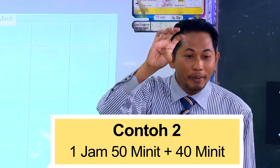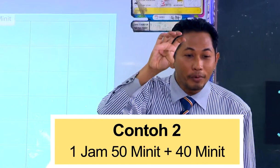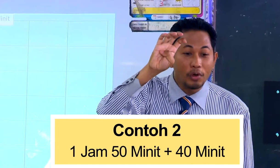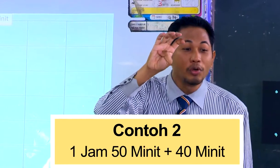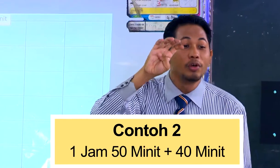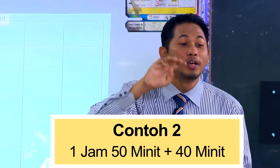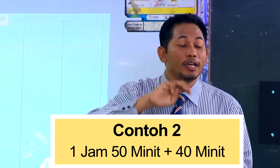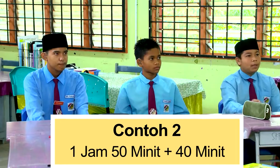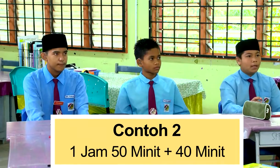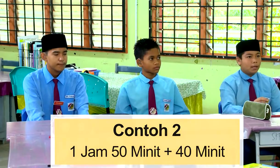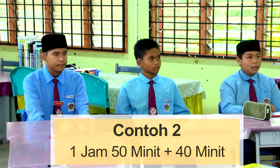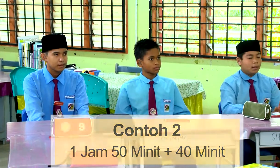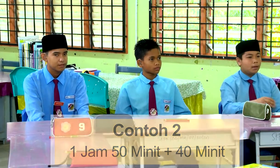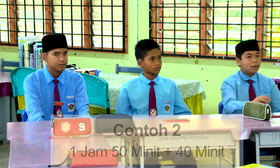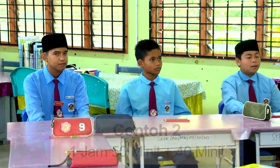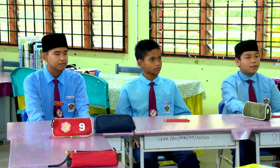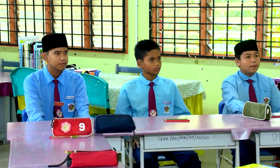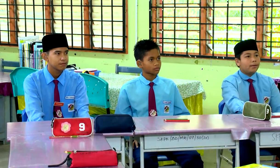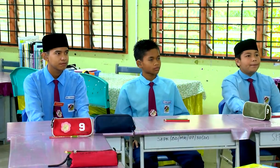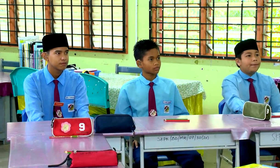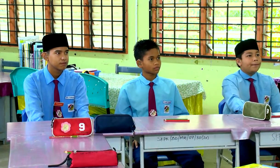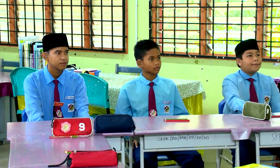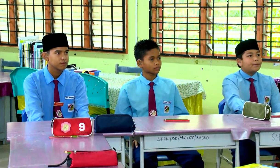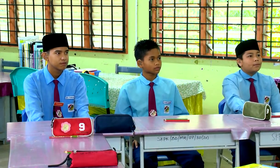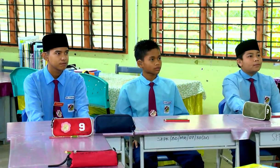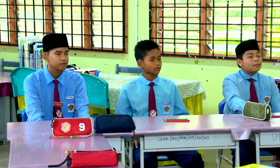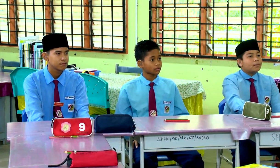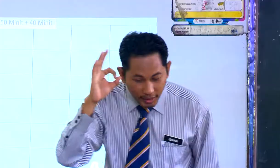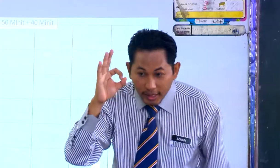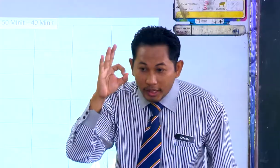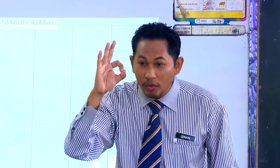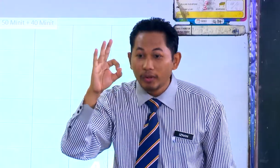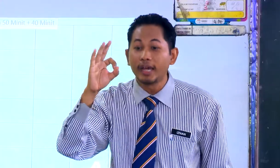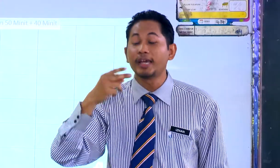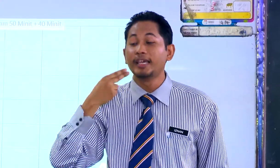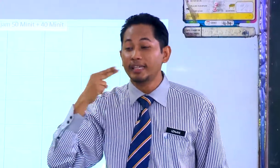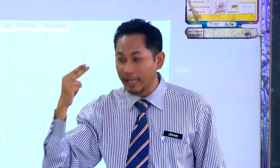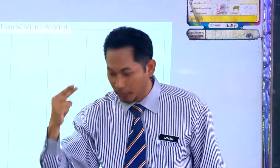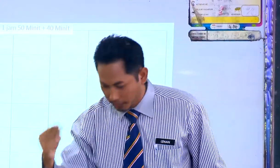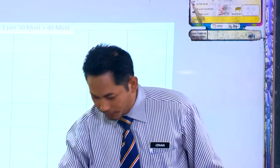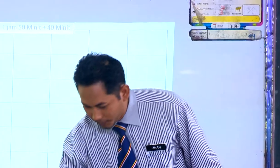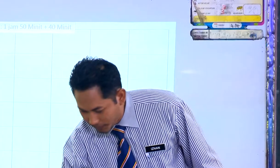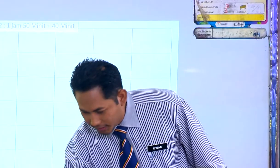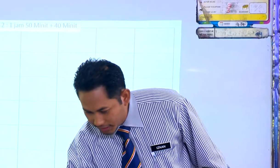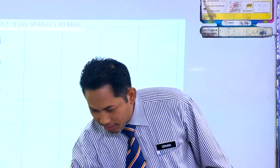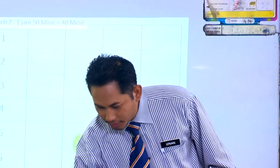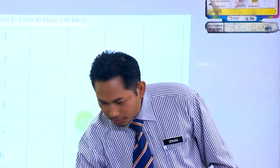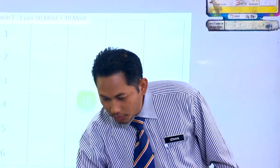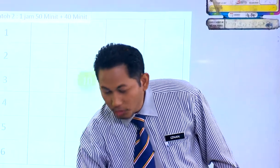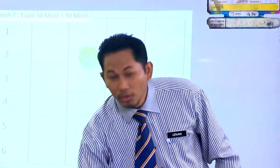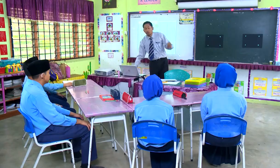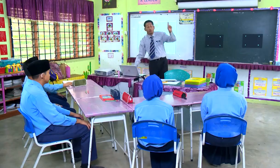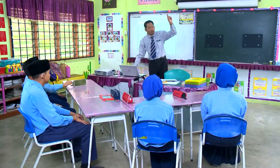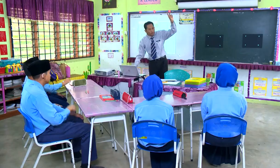40 minit. Minit. Mula-mula sekali kita ambil nah, hijau. 1